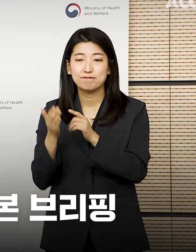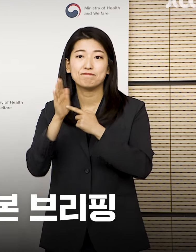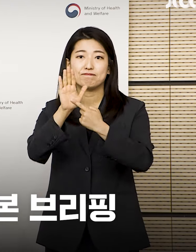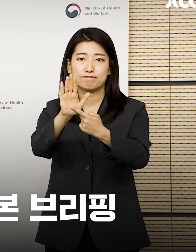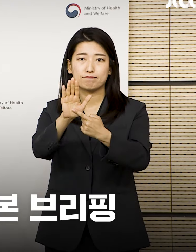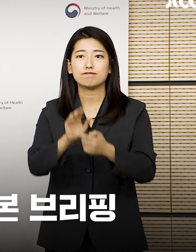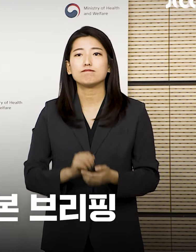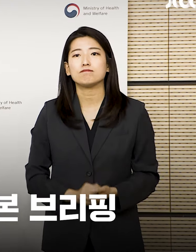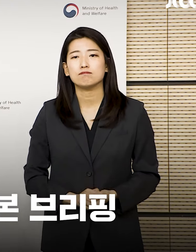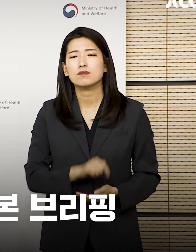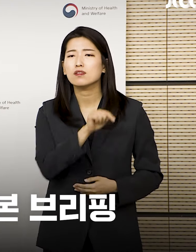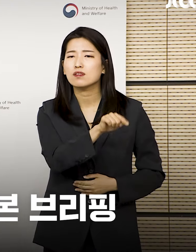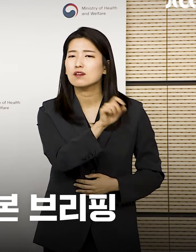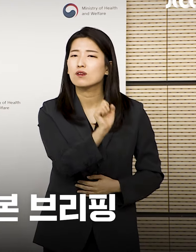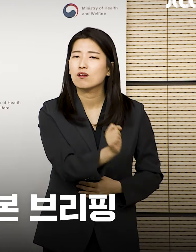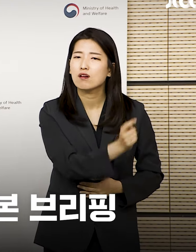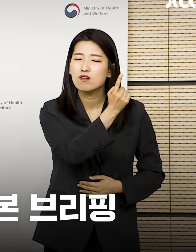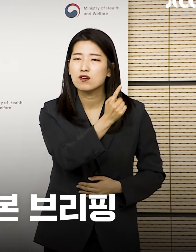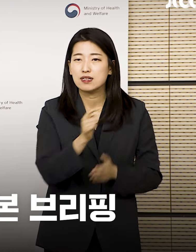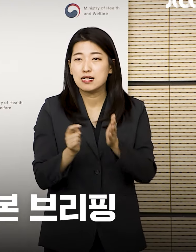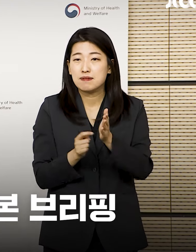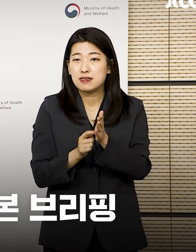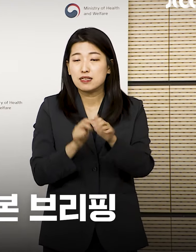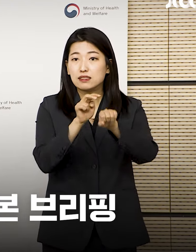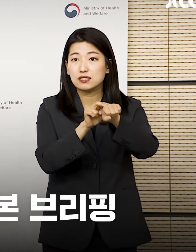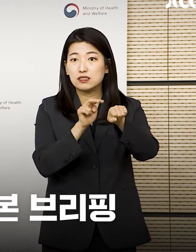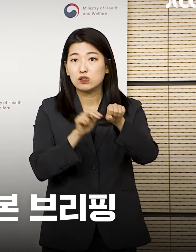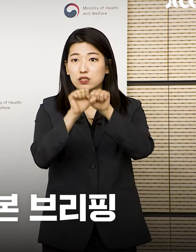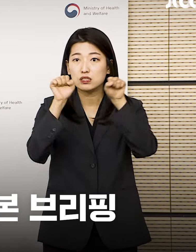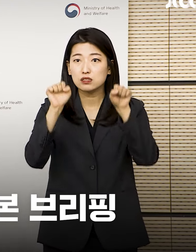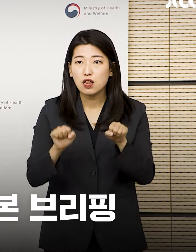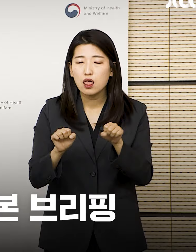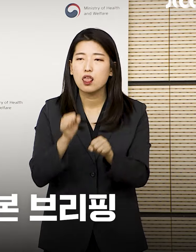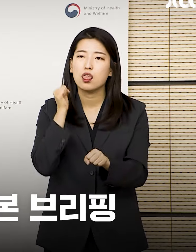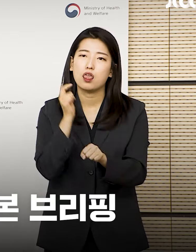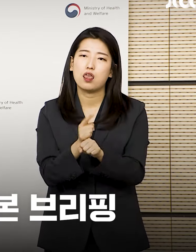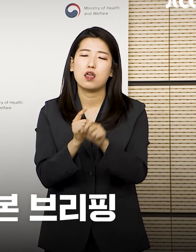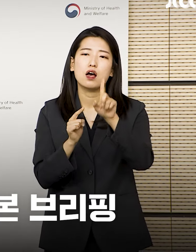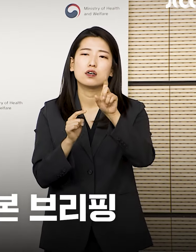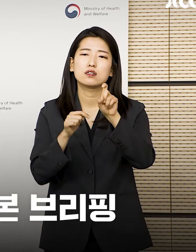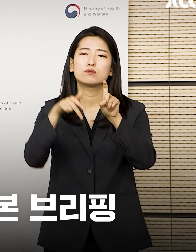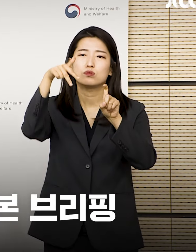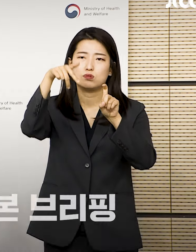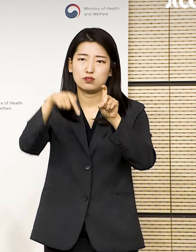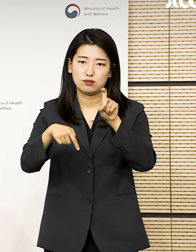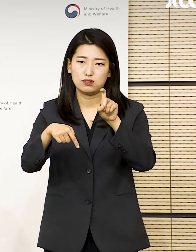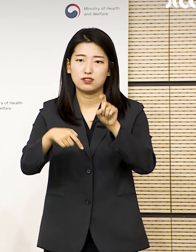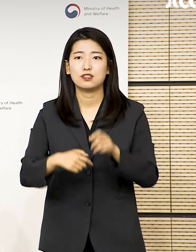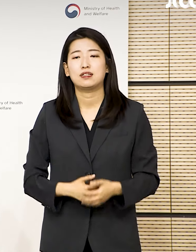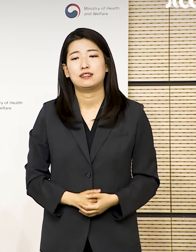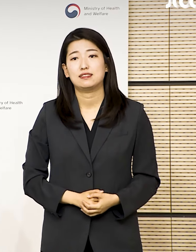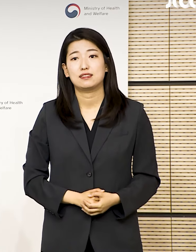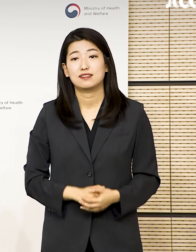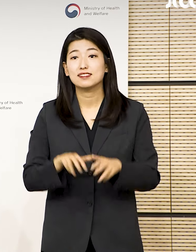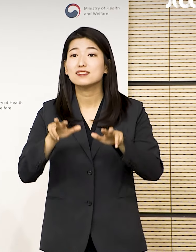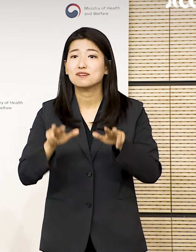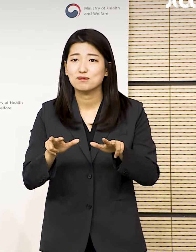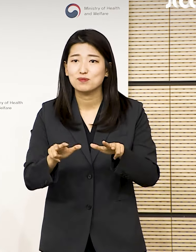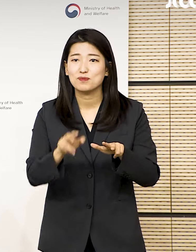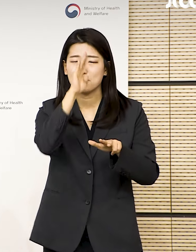전공이 집단 행동으로 비상진료 책에 돌입한지 11주차에 접어들었습니다 지금이 시간에도